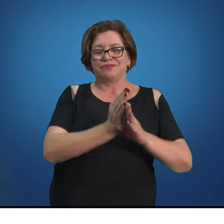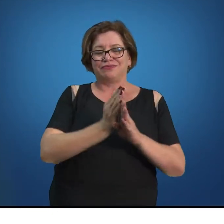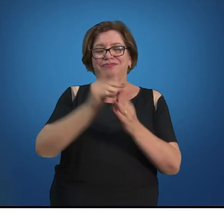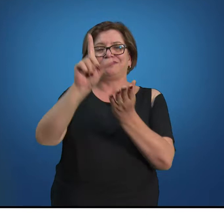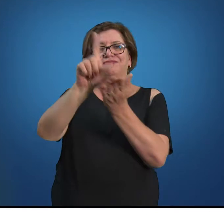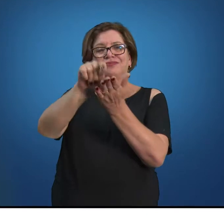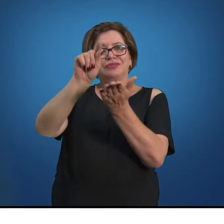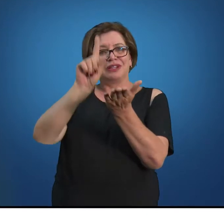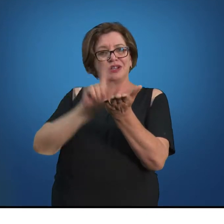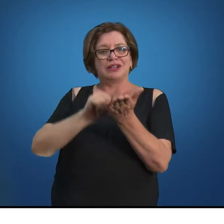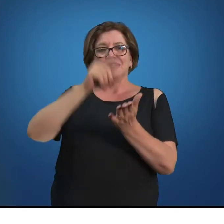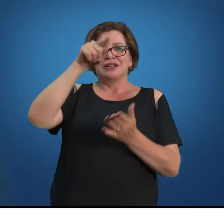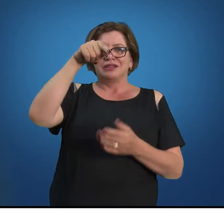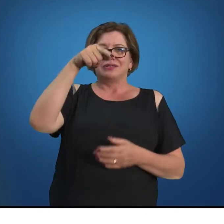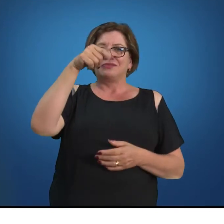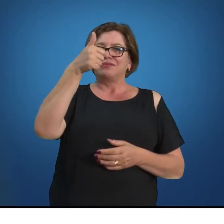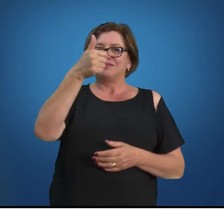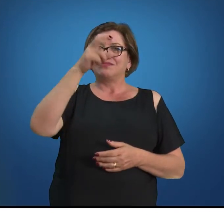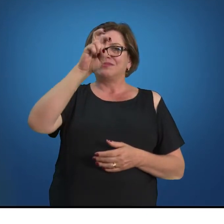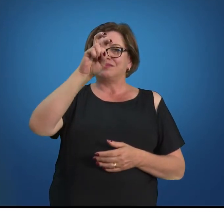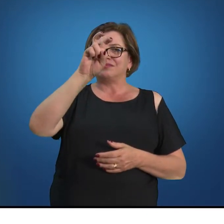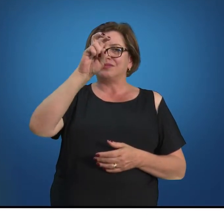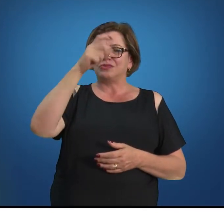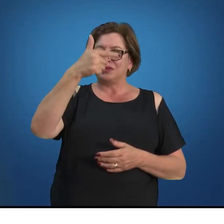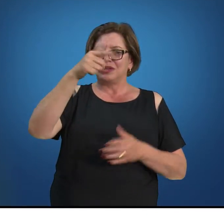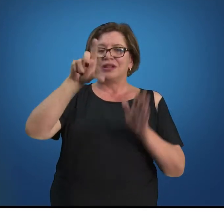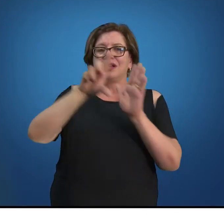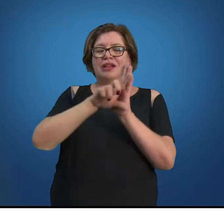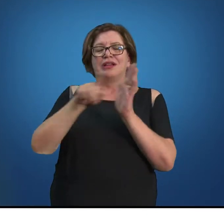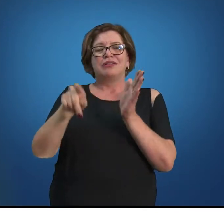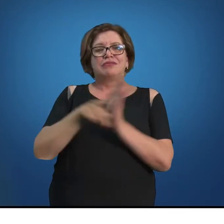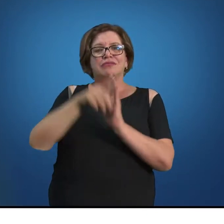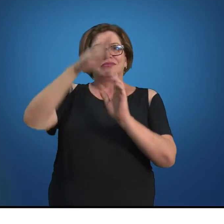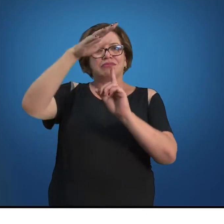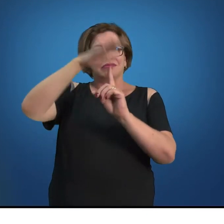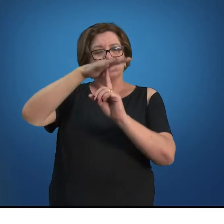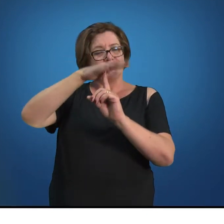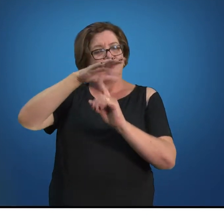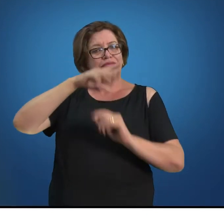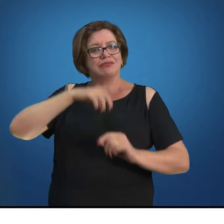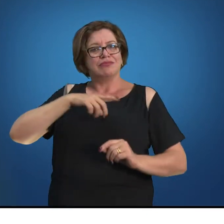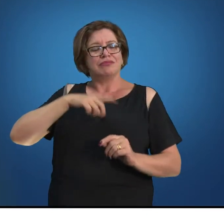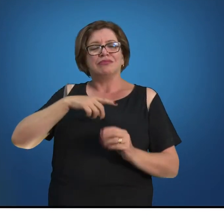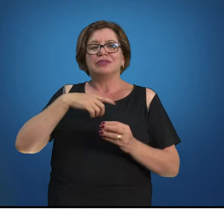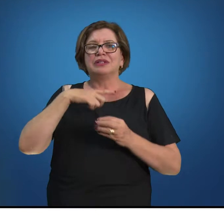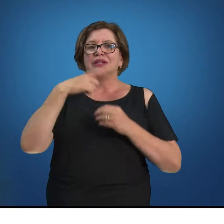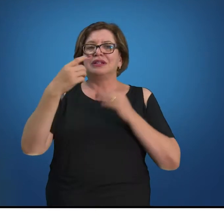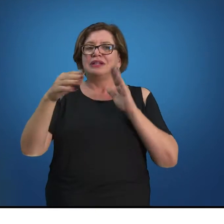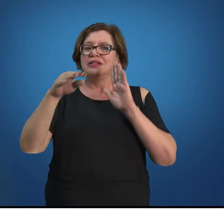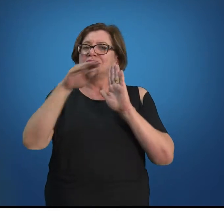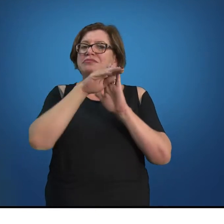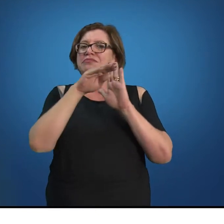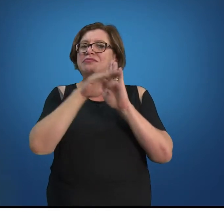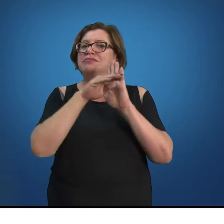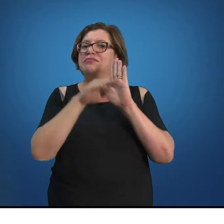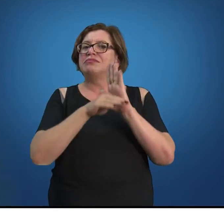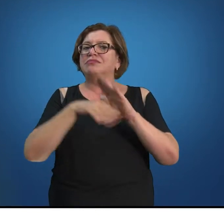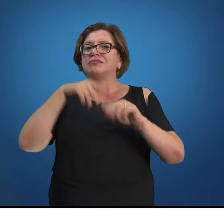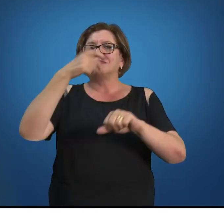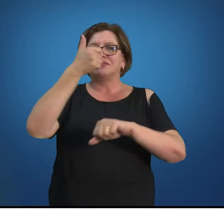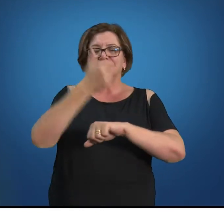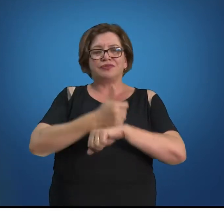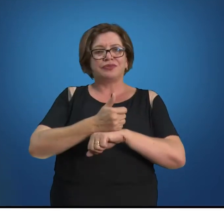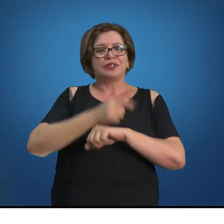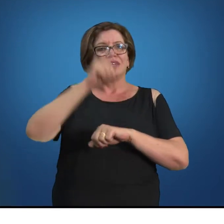Constituição do Estado do Paraná, observa-se a menção de que o plano diretor é o